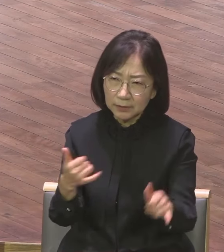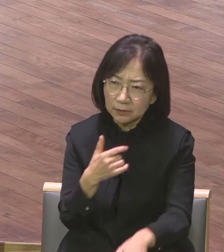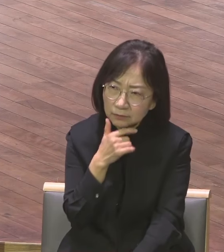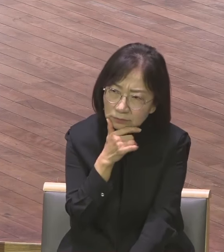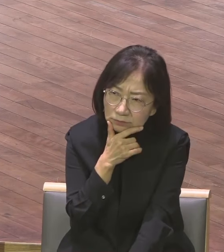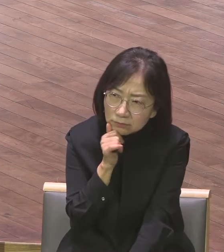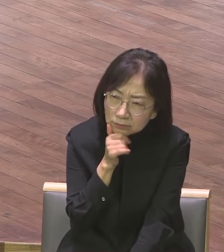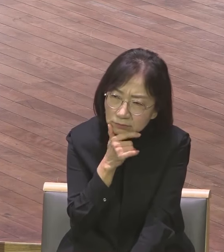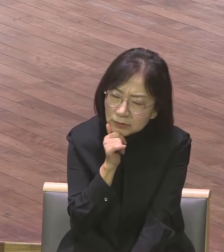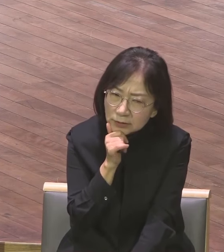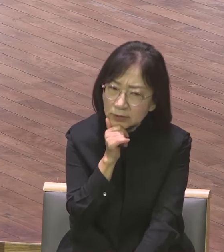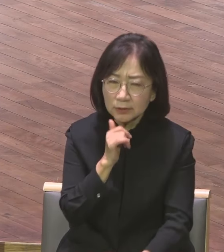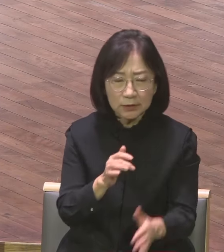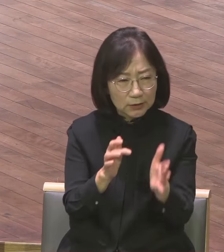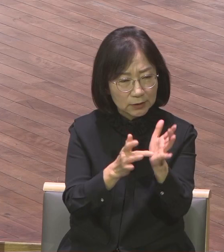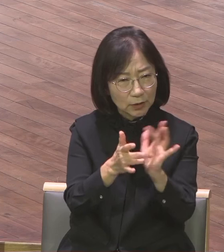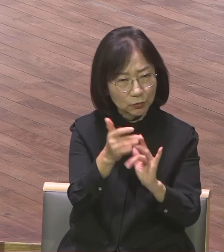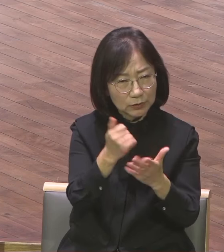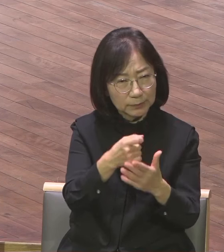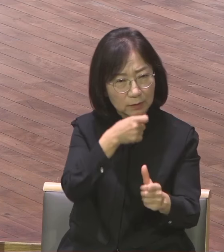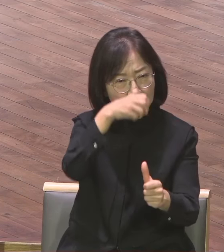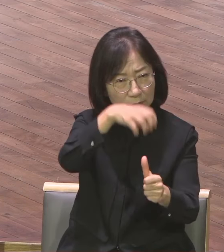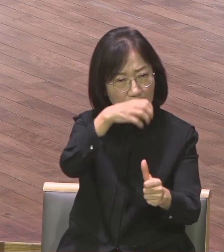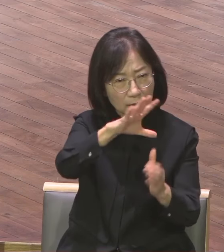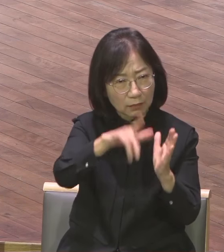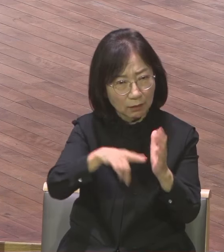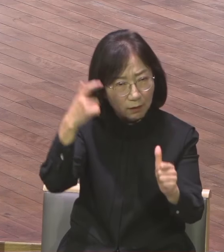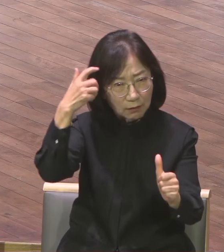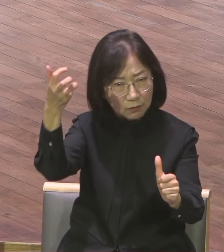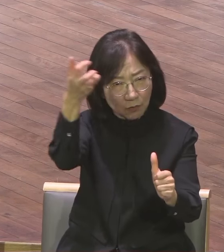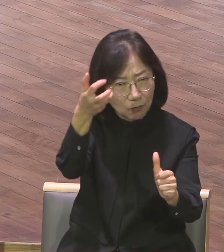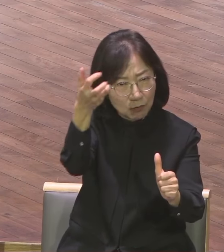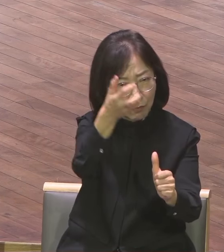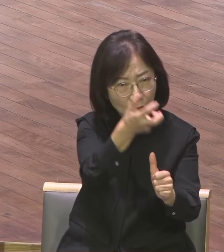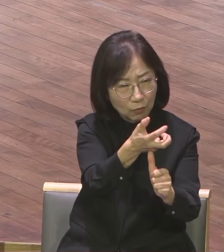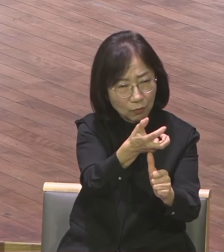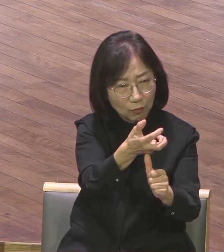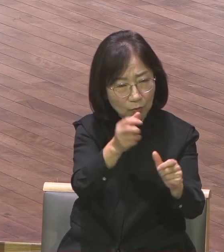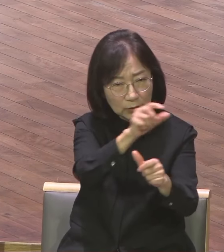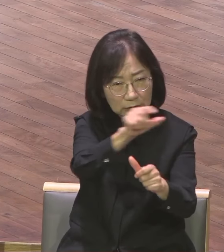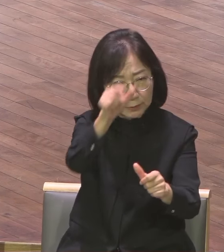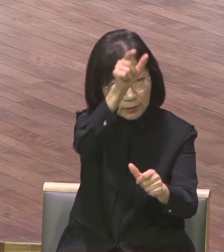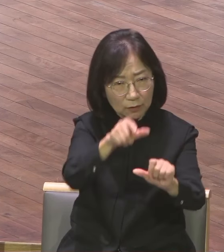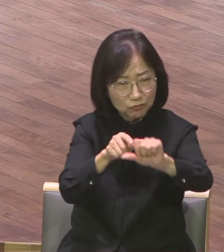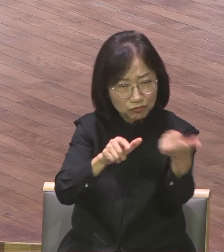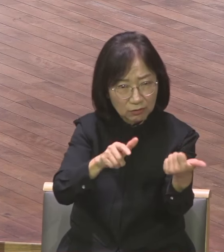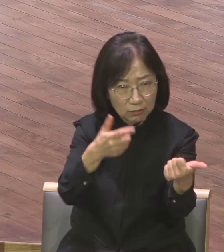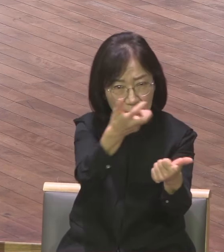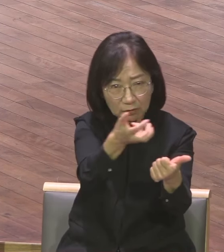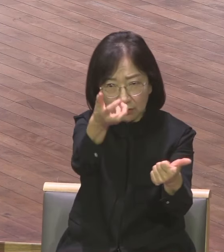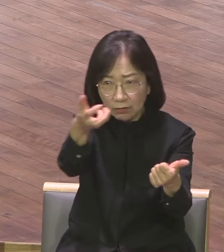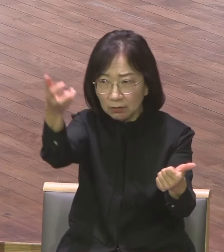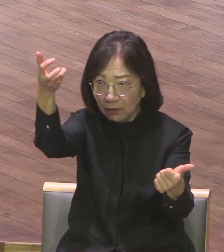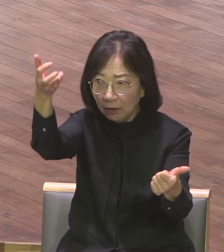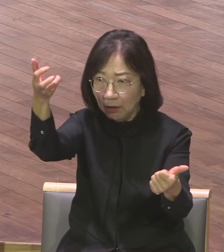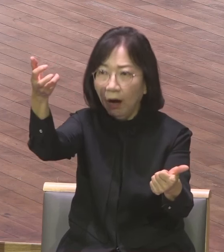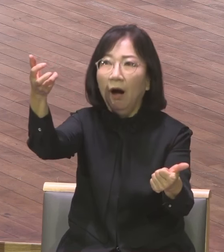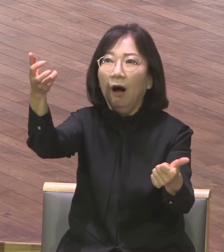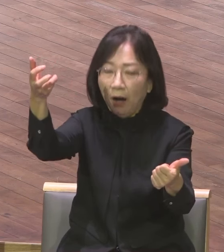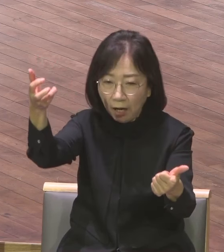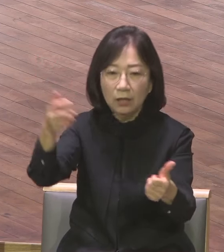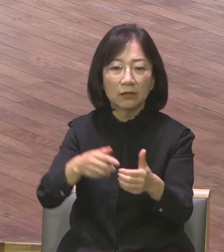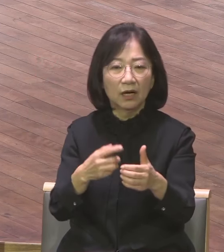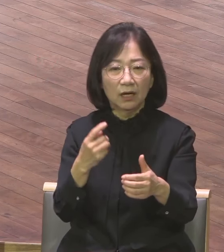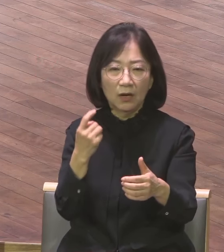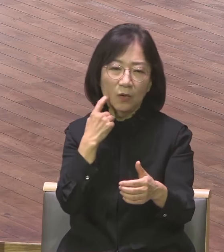그럴듯하게 말하죠. 아주 설득력 있죠. 그 당시에 엄청난 많은 사람들이 속아가지고 따랐어요. 당시